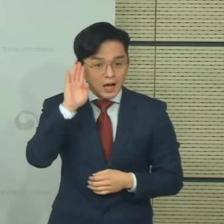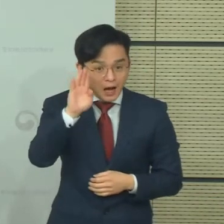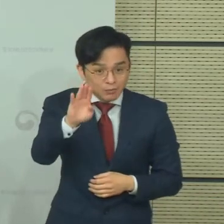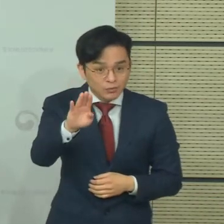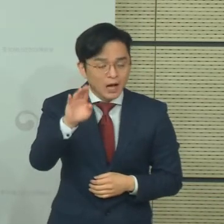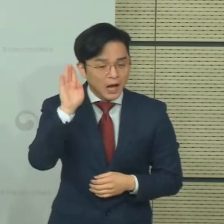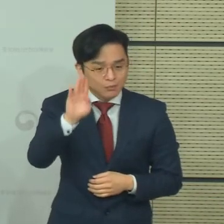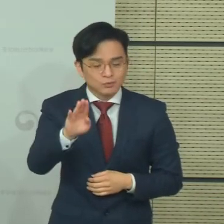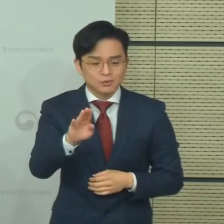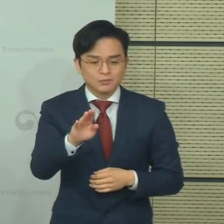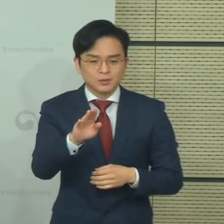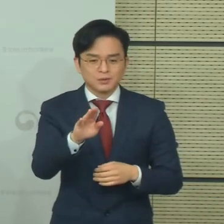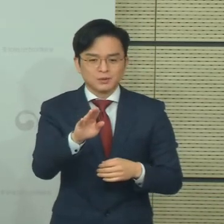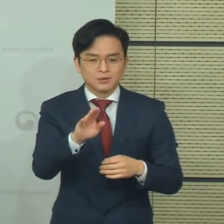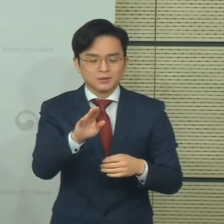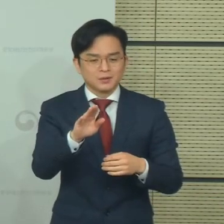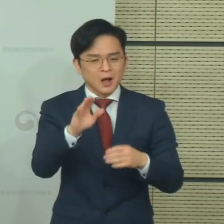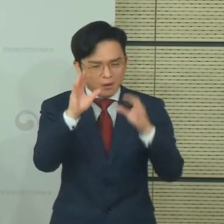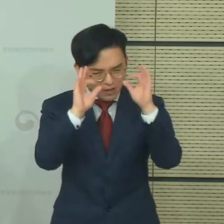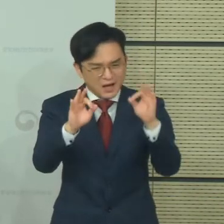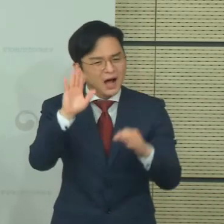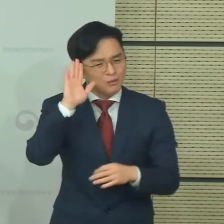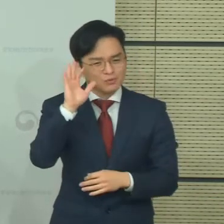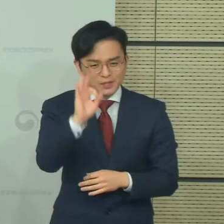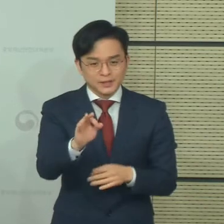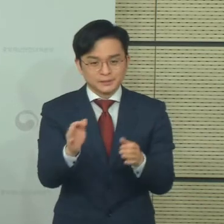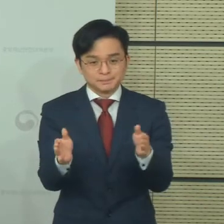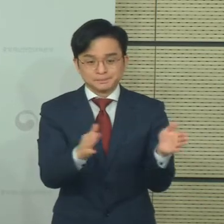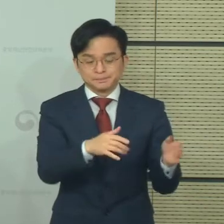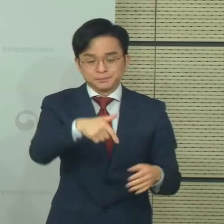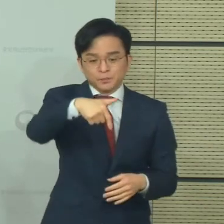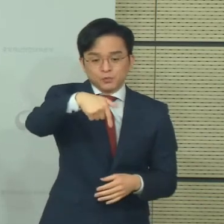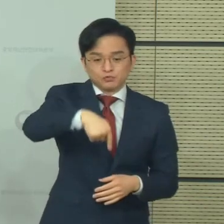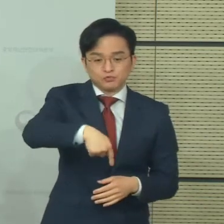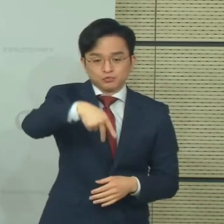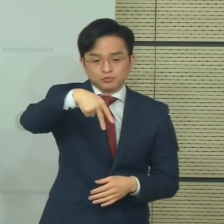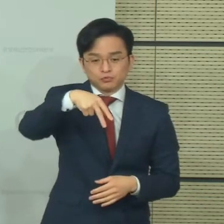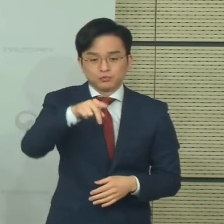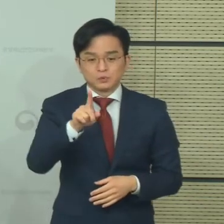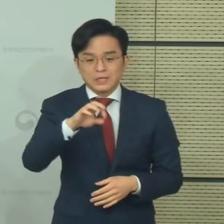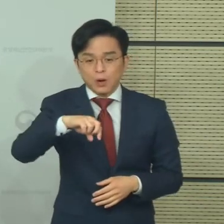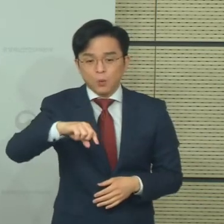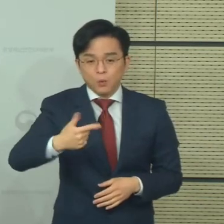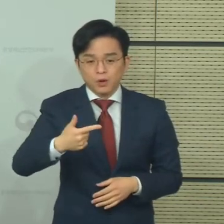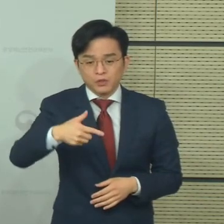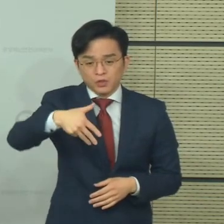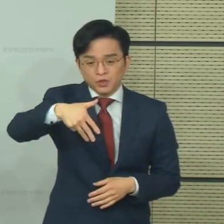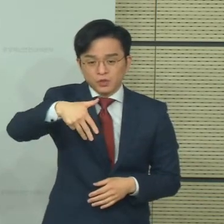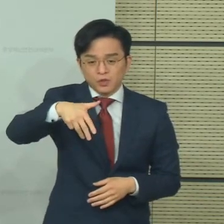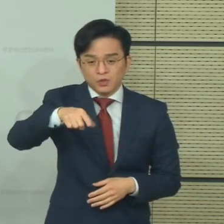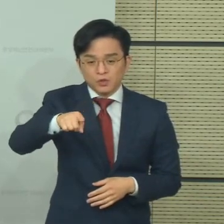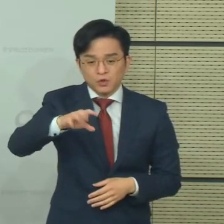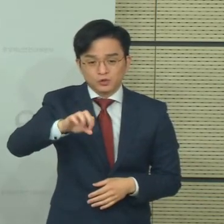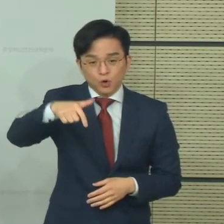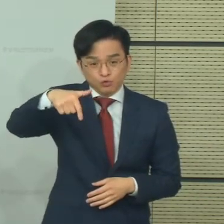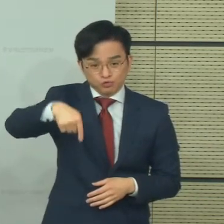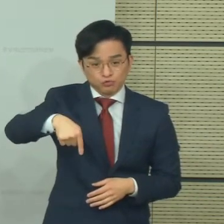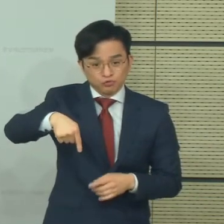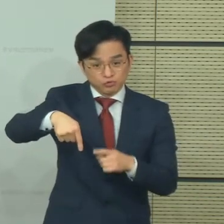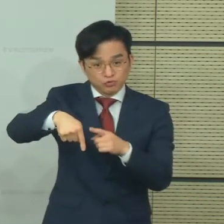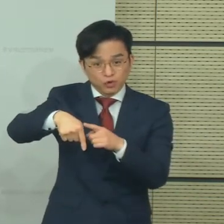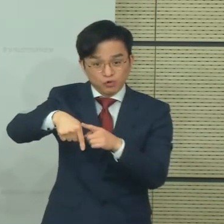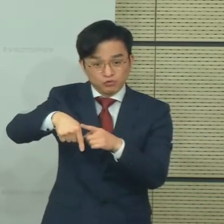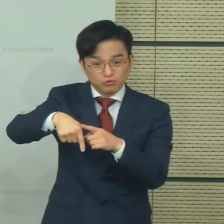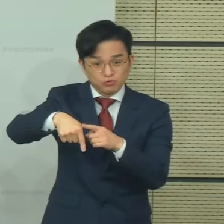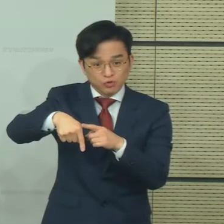설정을 해야 될 것 같고요. 여러 가지 어떤 구상권 청구라는 부분에 대해서 이게 상당히 정부가 강력 대응하는 것이 아닌가라는 그런 어떤